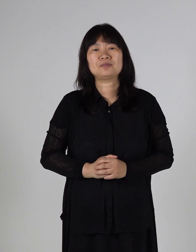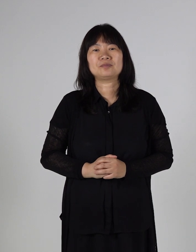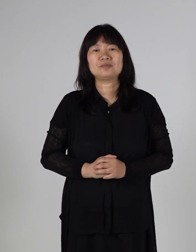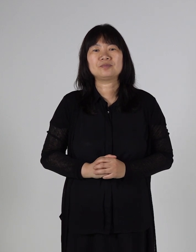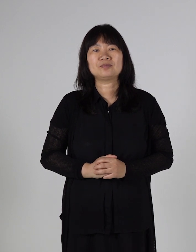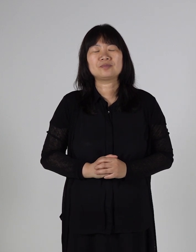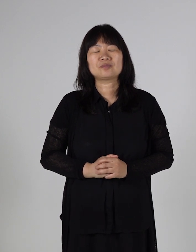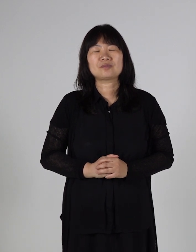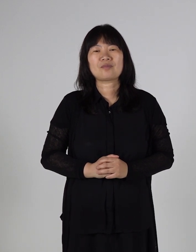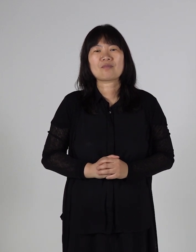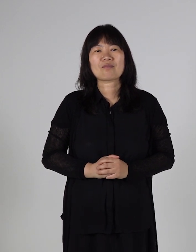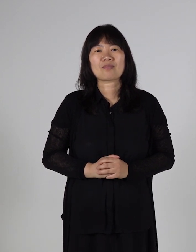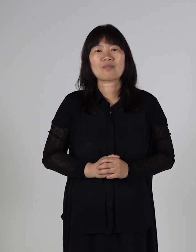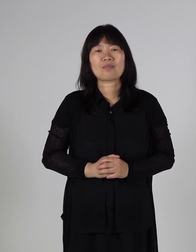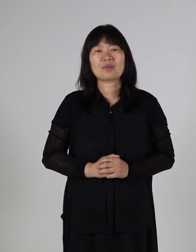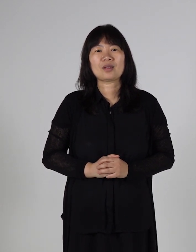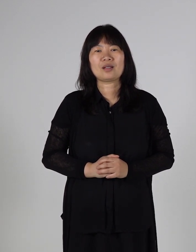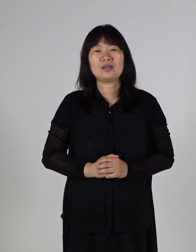언제나